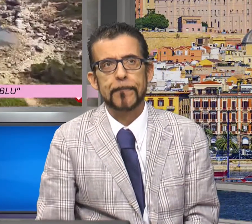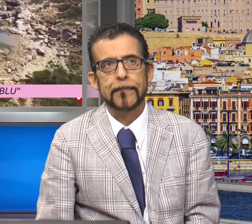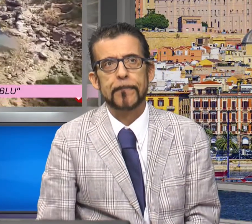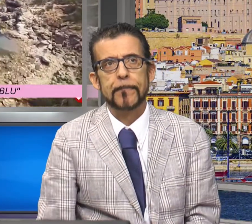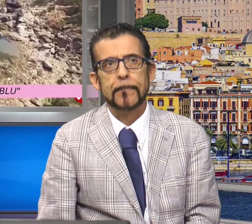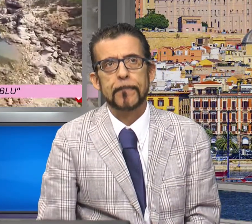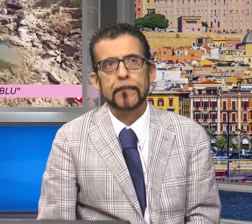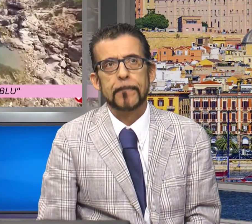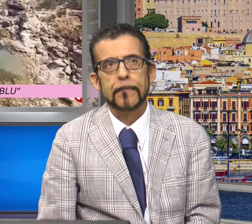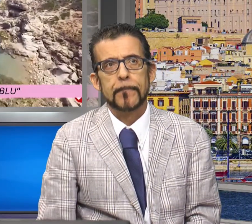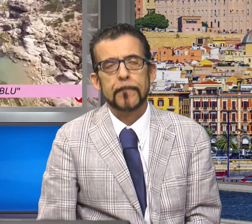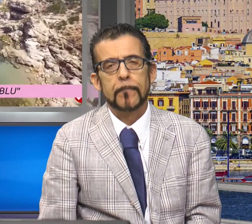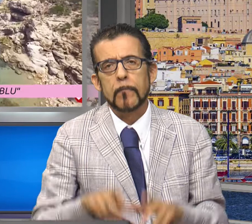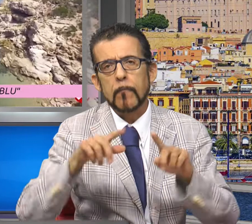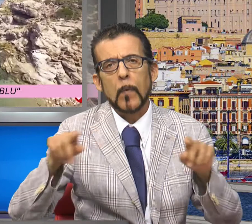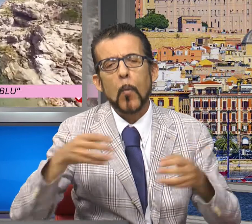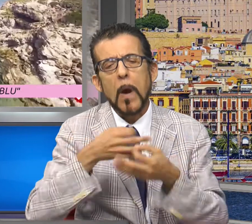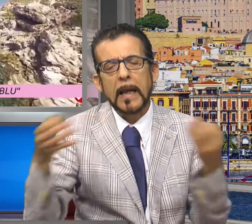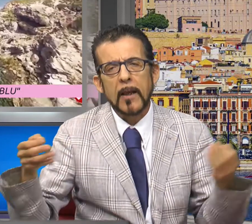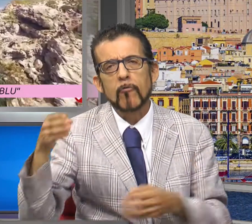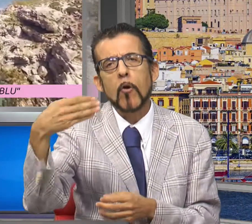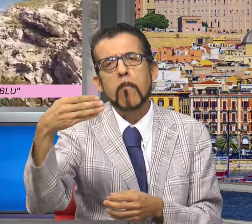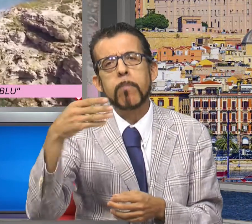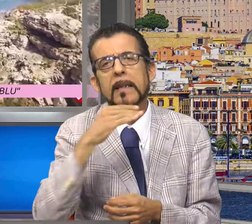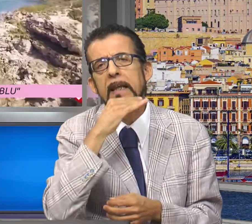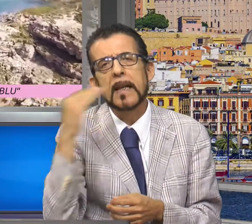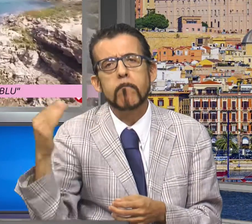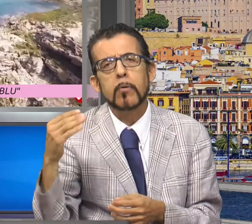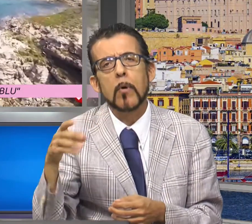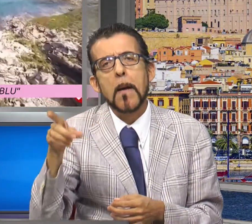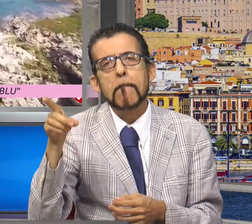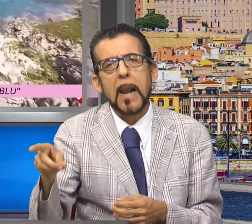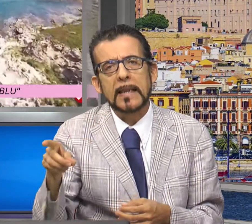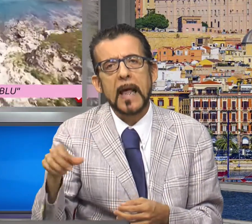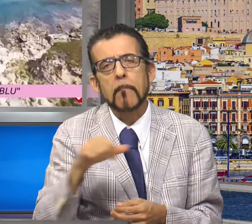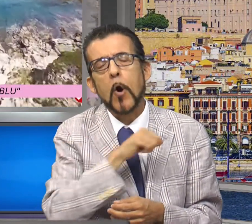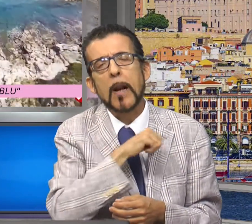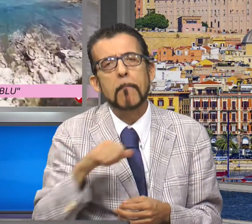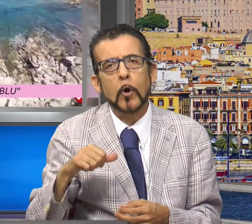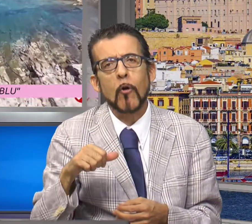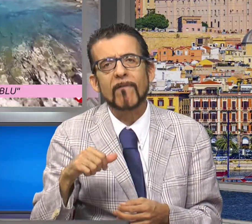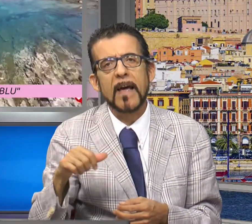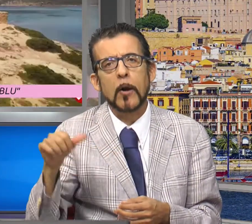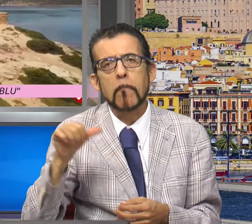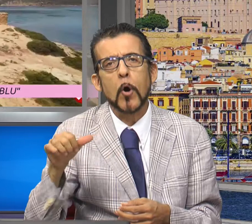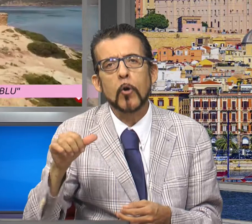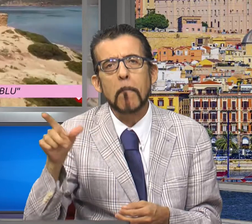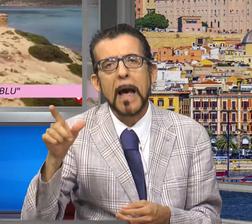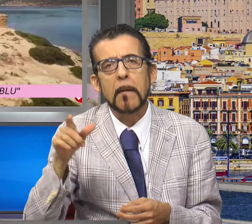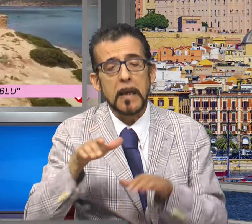Da qualche giorno le bandiere blu sventolano a Platamona, Portoferro e Porto Palmas, spiagge premiate anche quest'anno con i vessilli